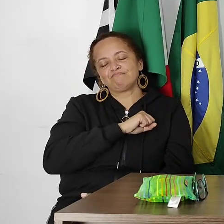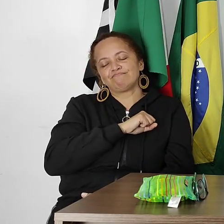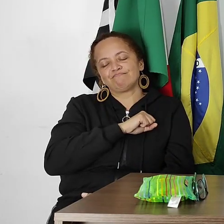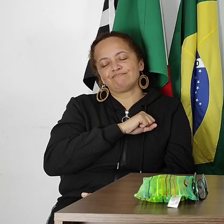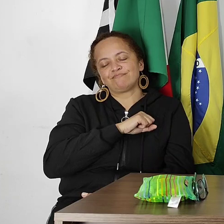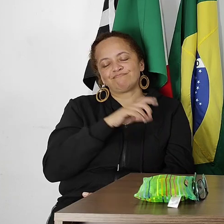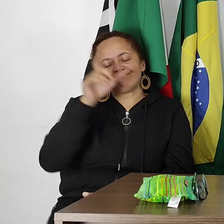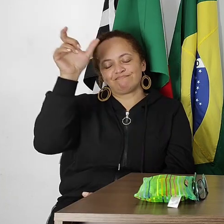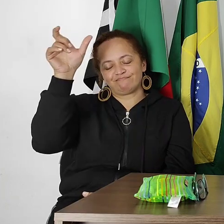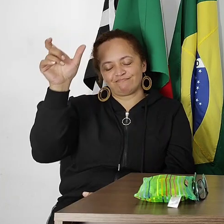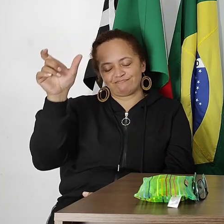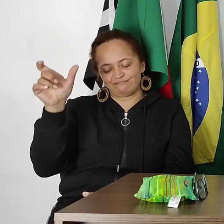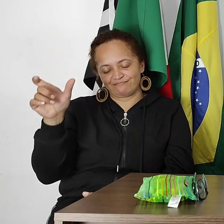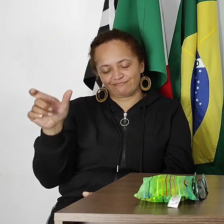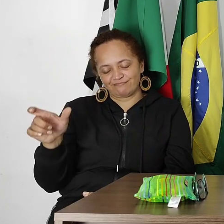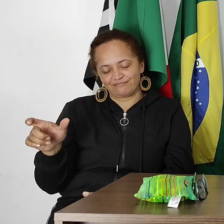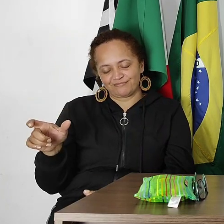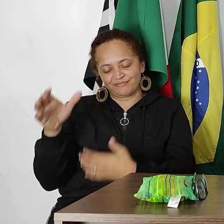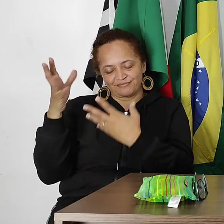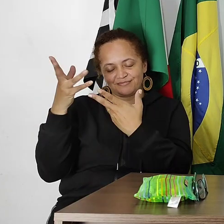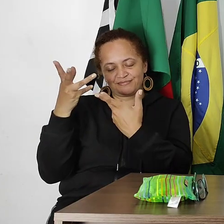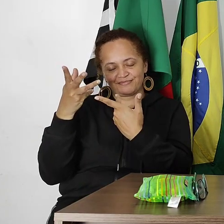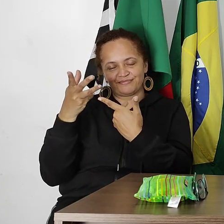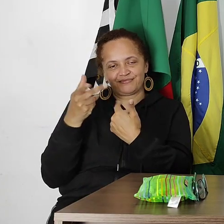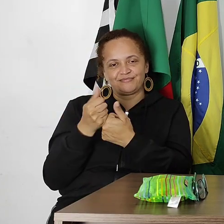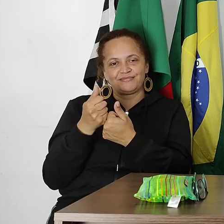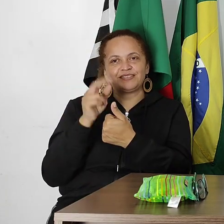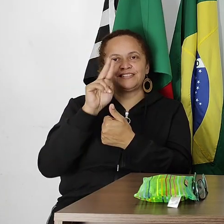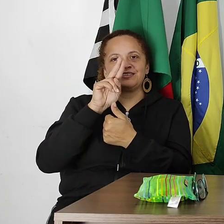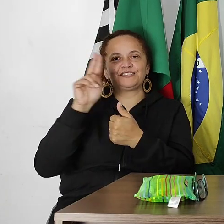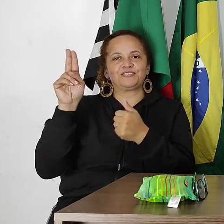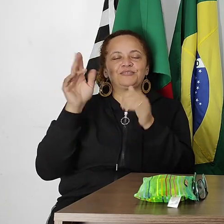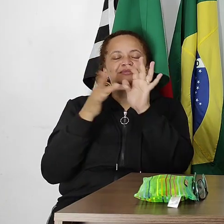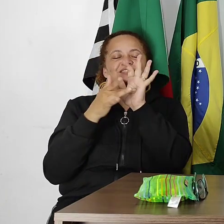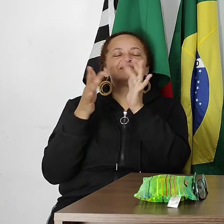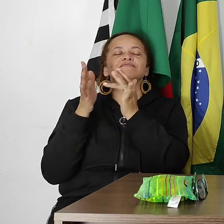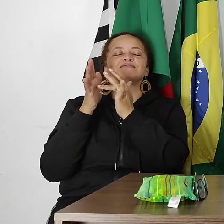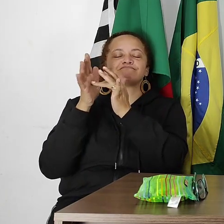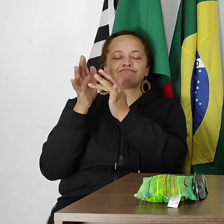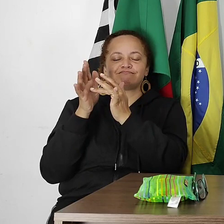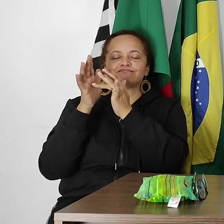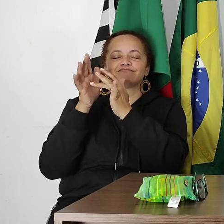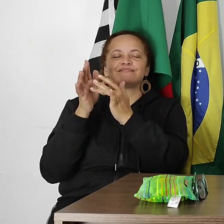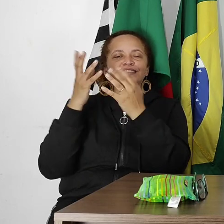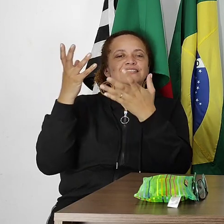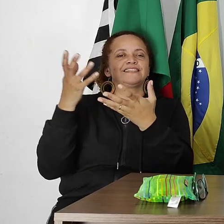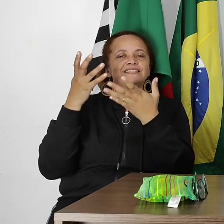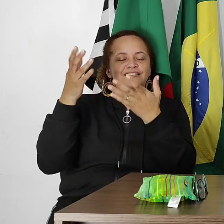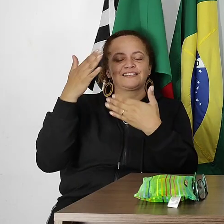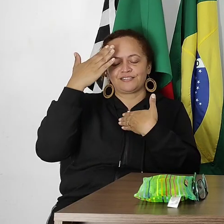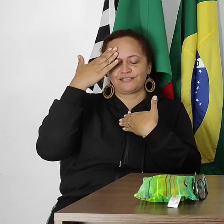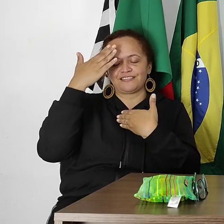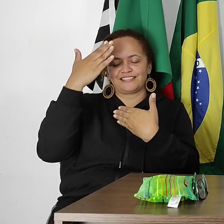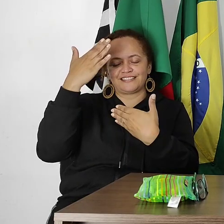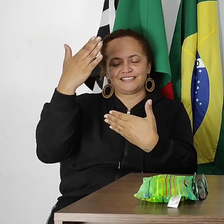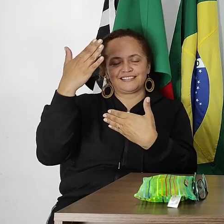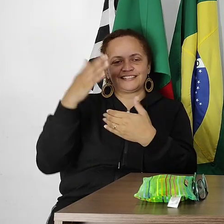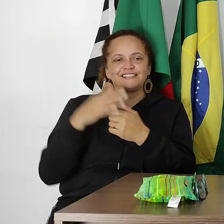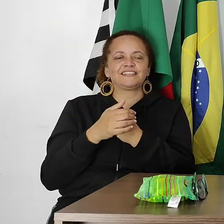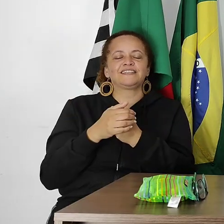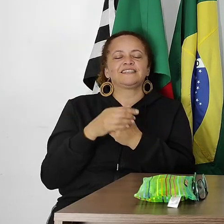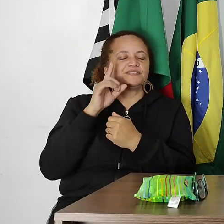eu entro na Tua doce e maravilhosa presença, em nome do Teu Filho Jesus, Pai. Eu quero Te agradecer por mais